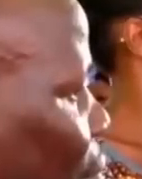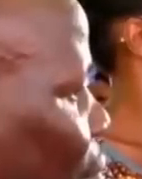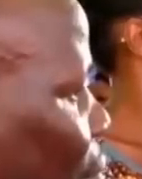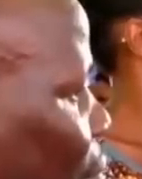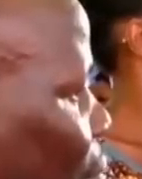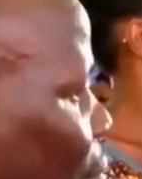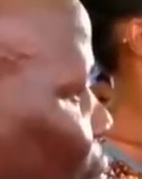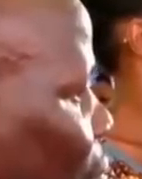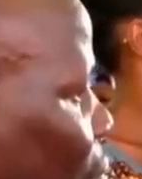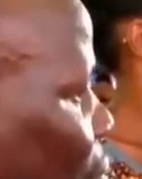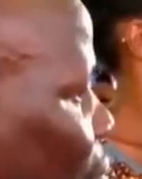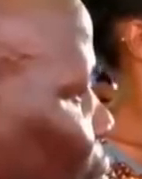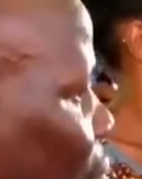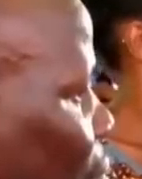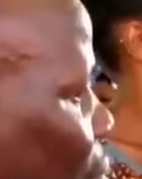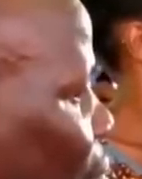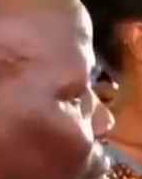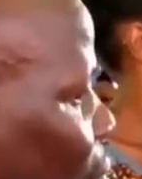Inataka hekima.